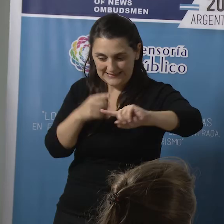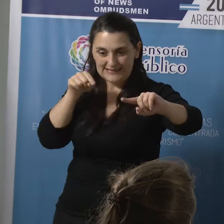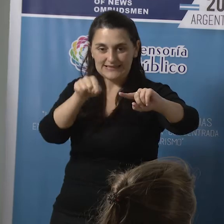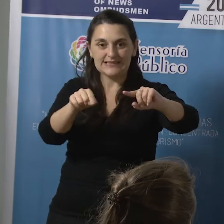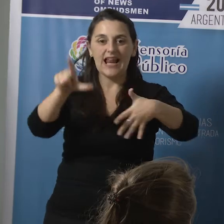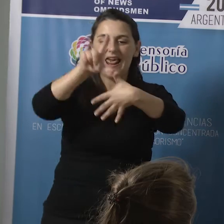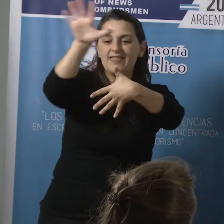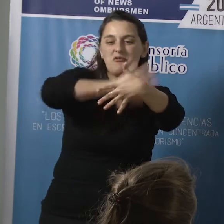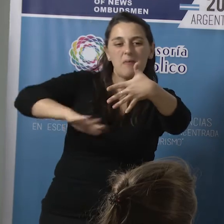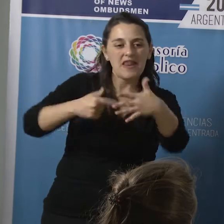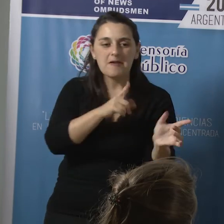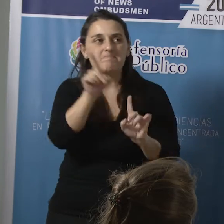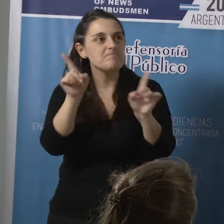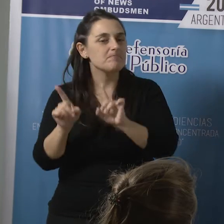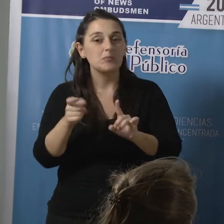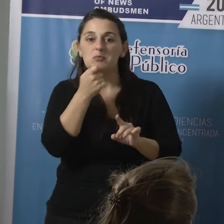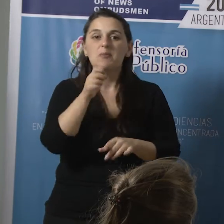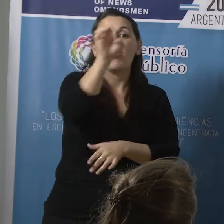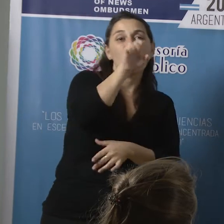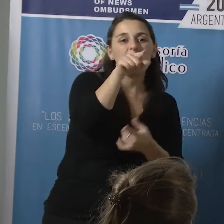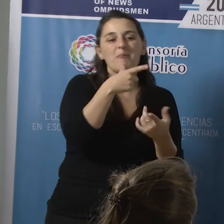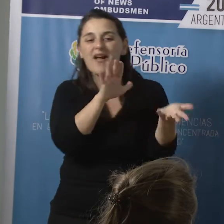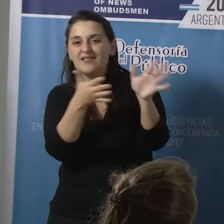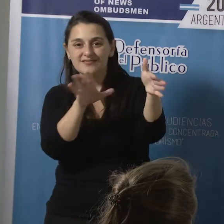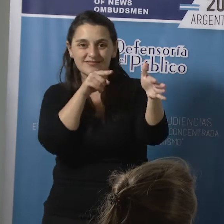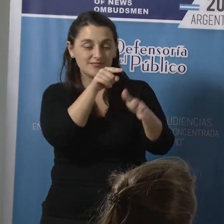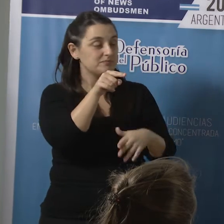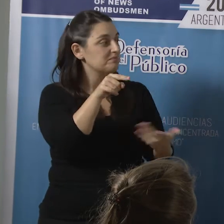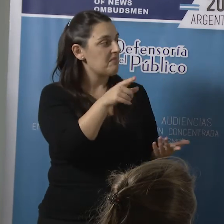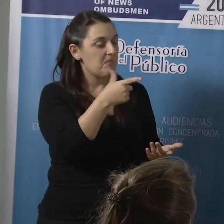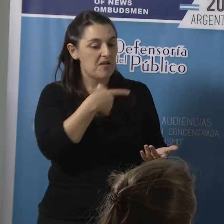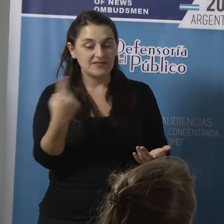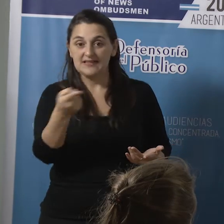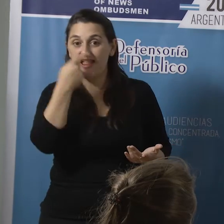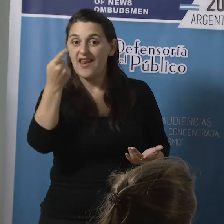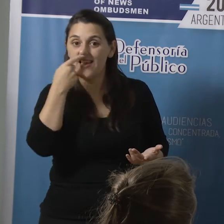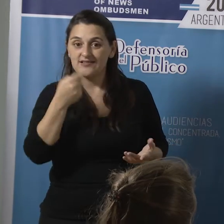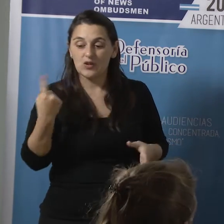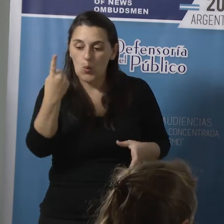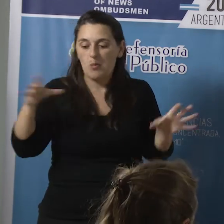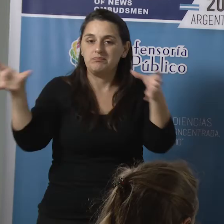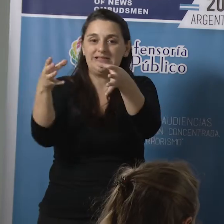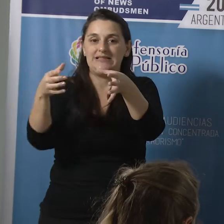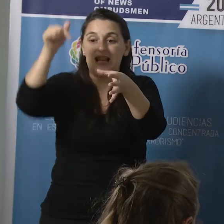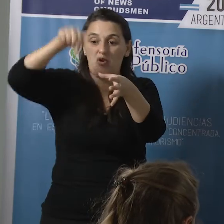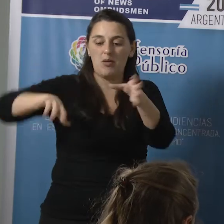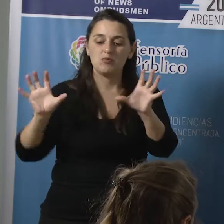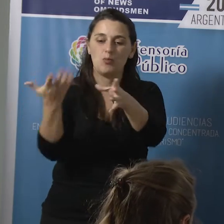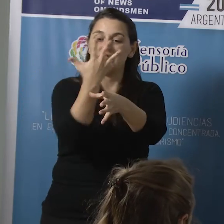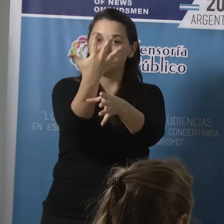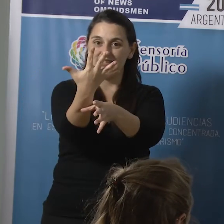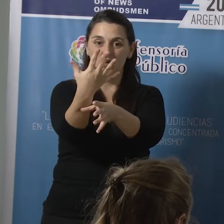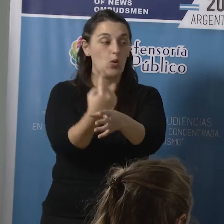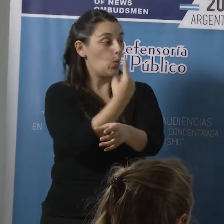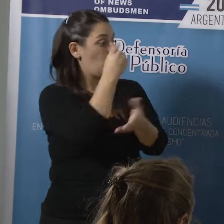He encontrado situaciones, por ejemplo, la de Ecuador, que me parece muy útil tener un comité. Somos 5 actualmente, donde, pues, si bien soy la